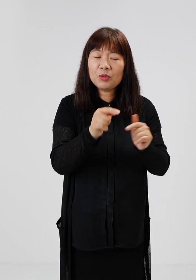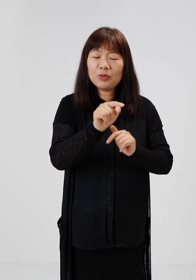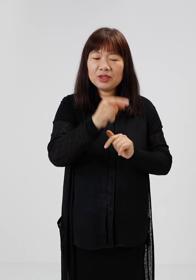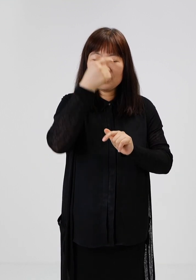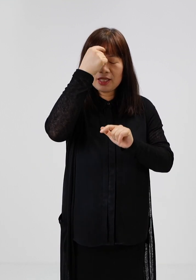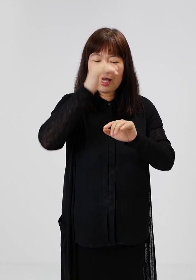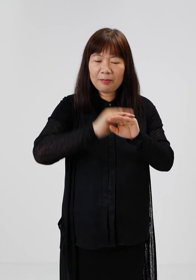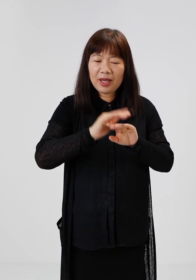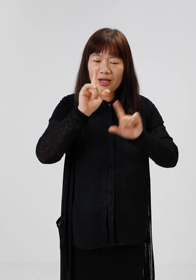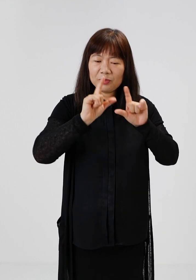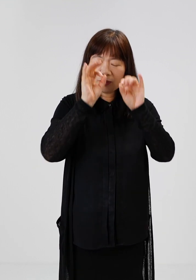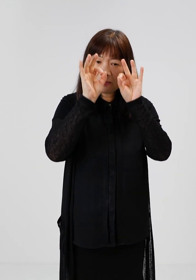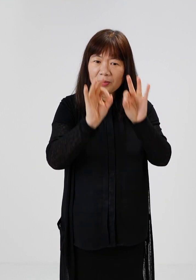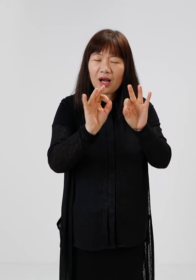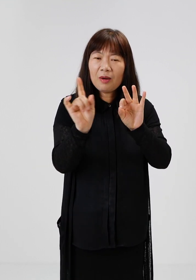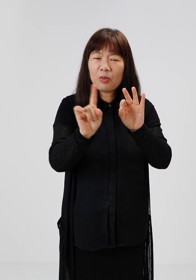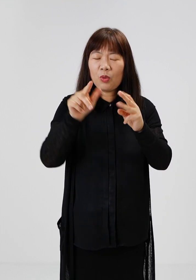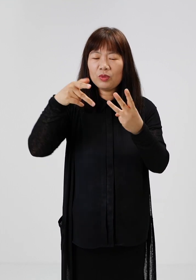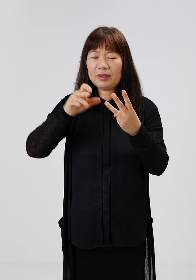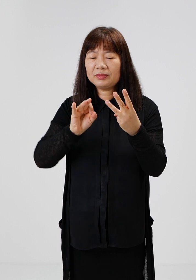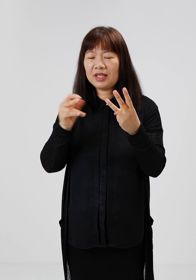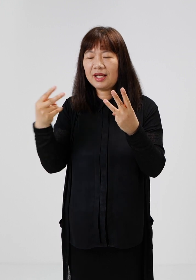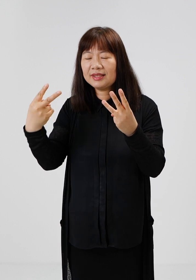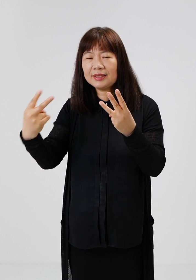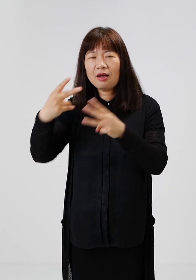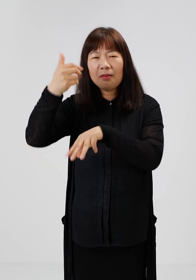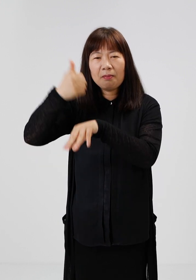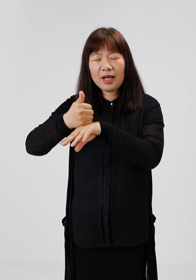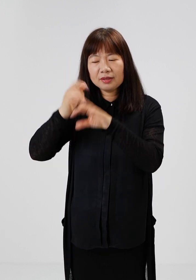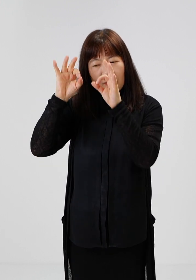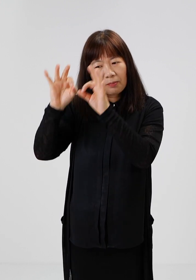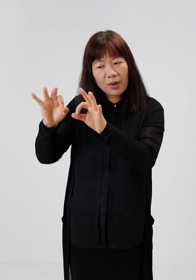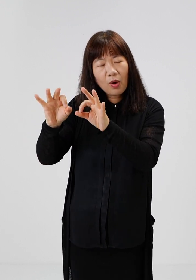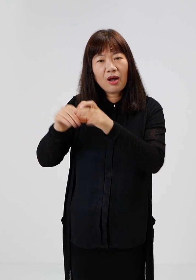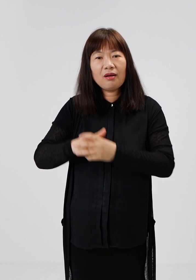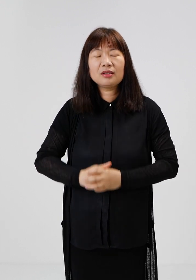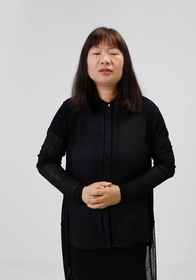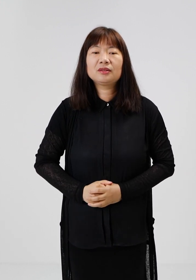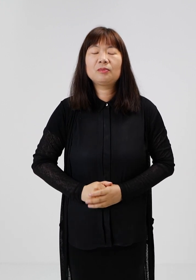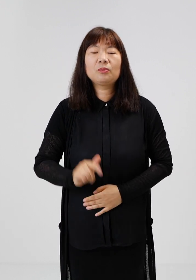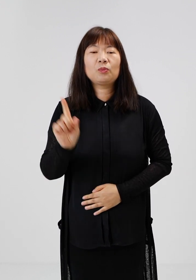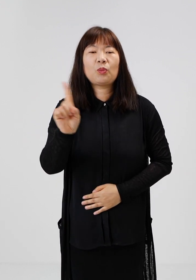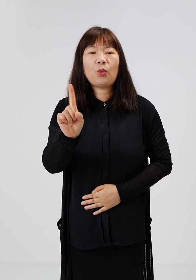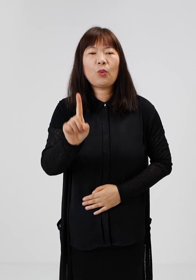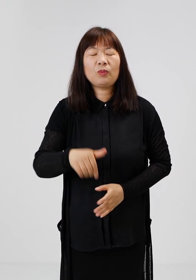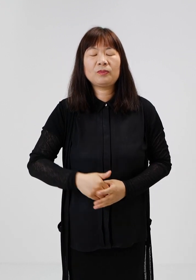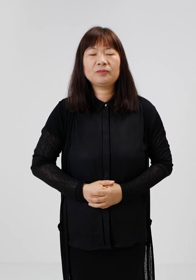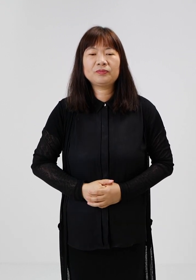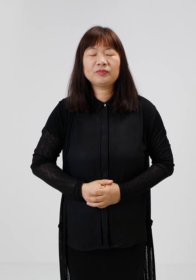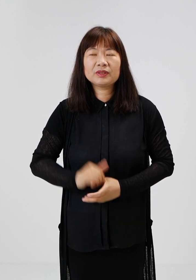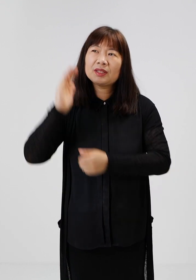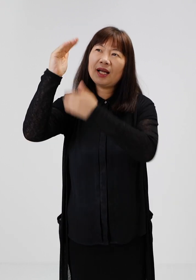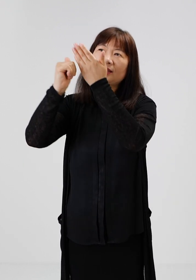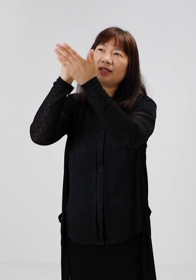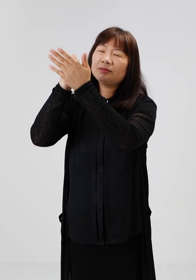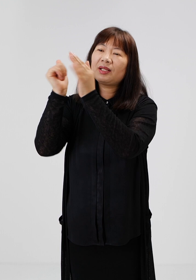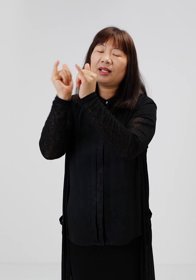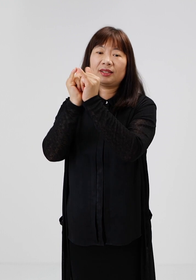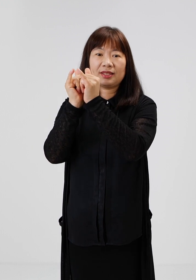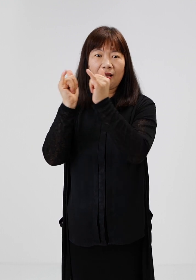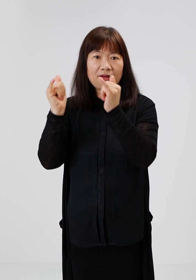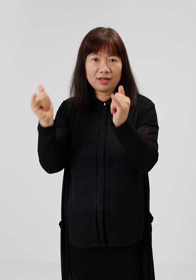어떻게 드렸는가 하면 3장 2절 끝부분에 보니까 이렇게 드렸어요. 하나님의